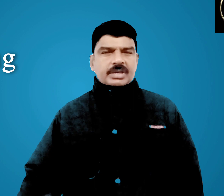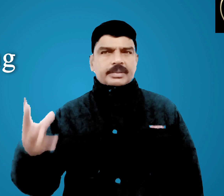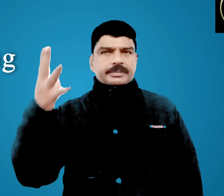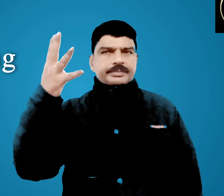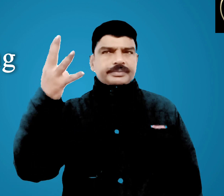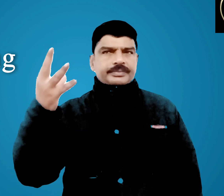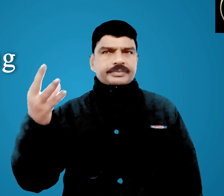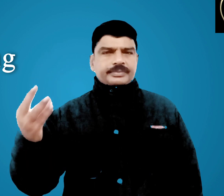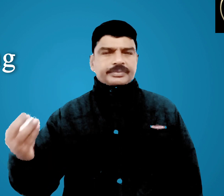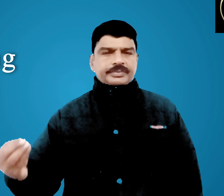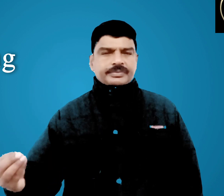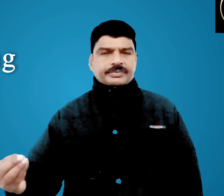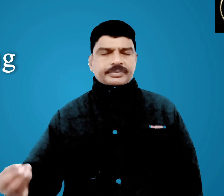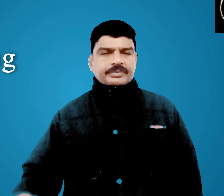शाम